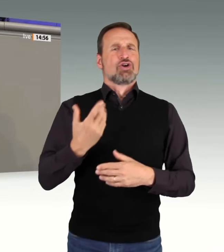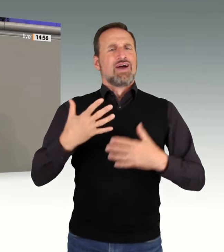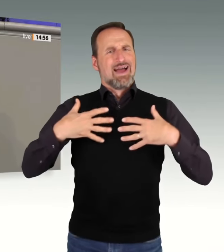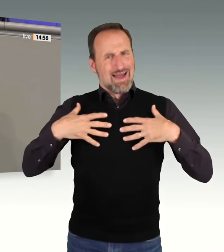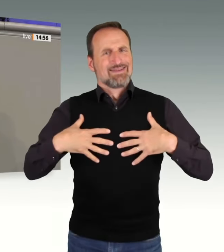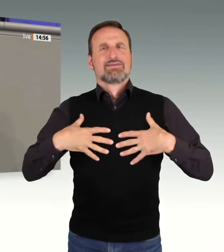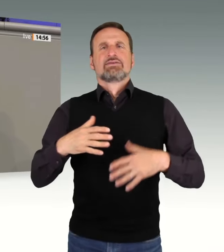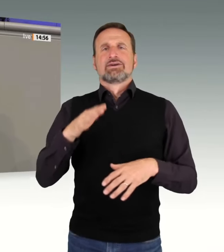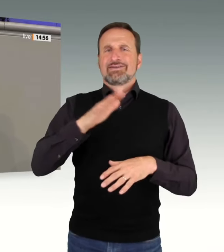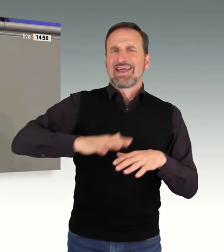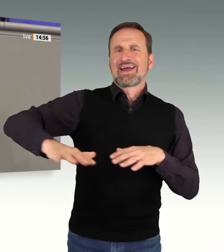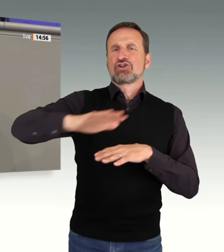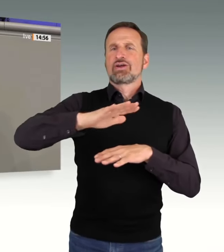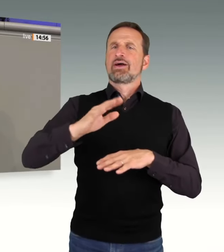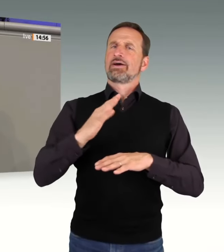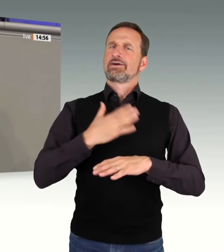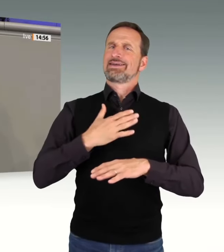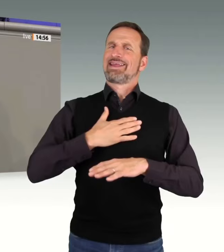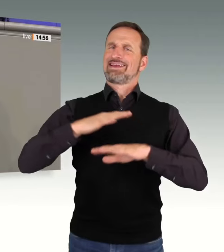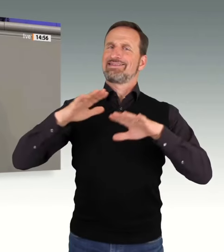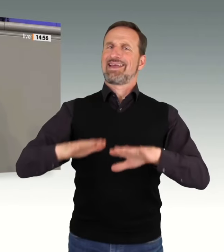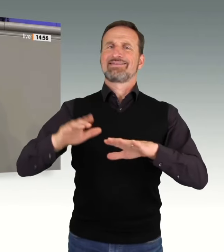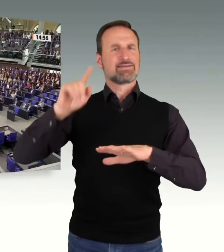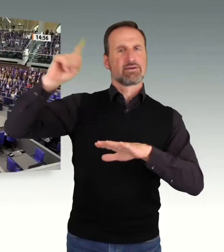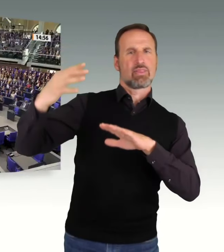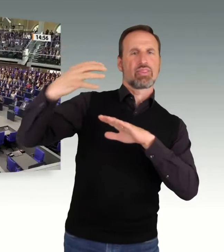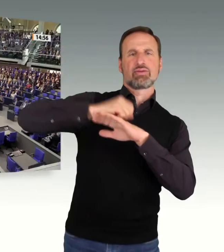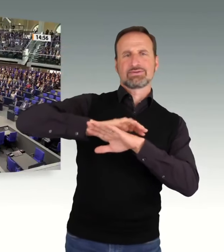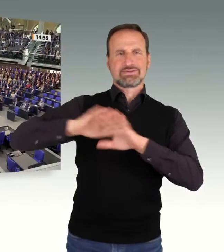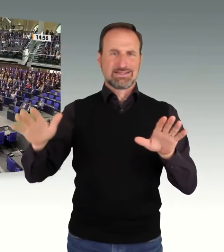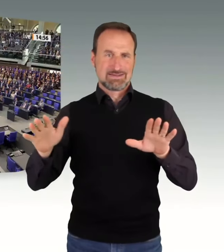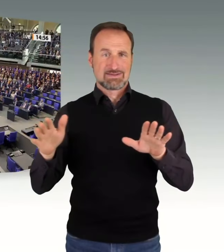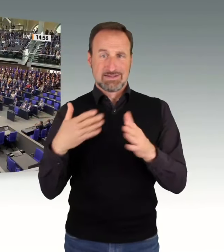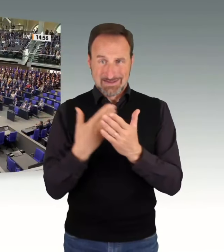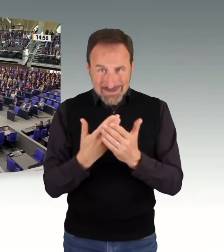Boden des Landes, das dieses Böse vernichten wollte.